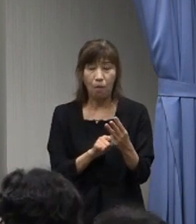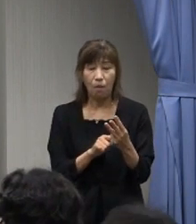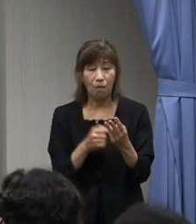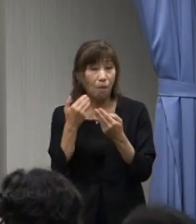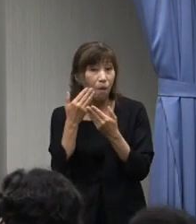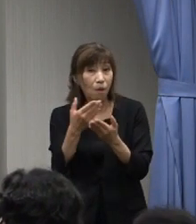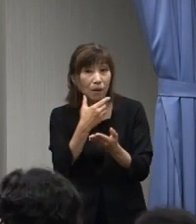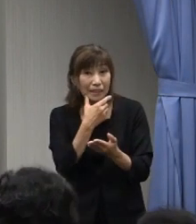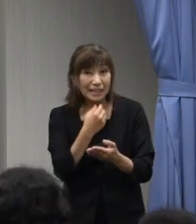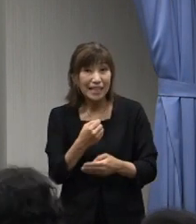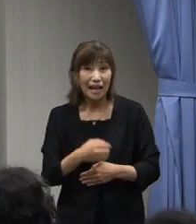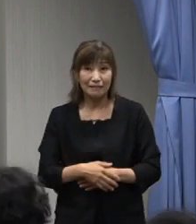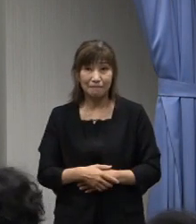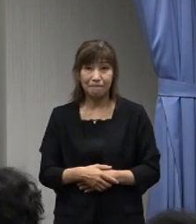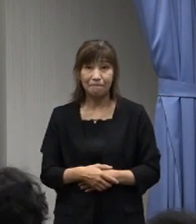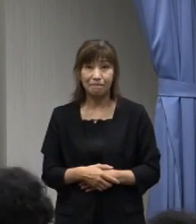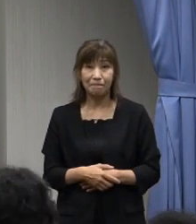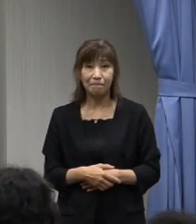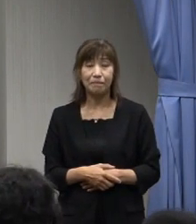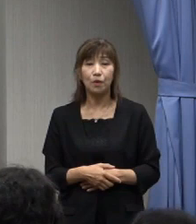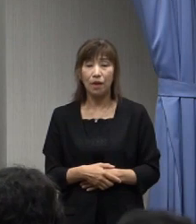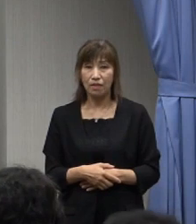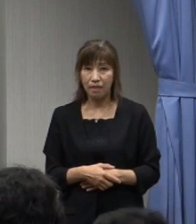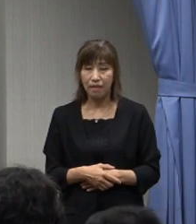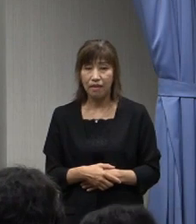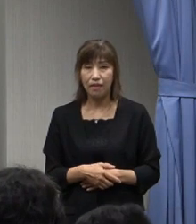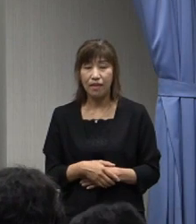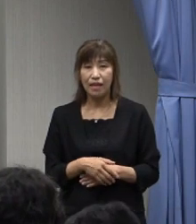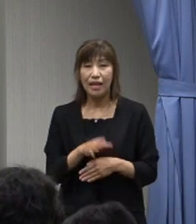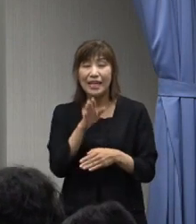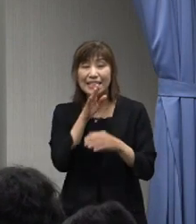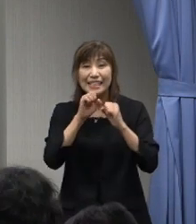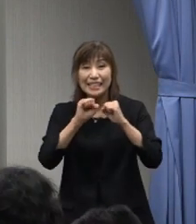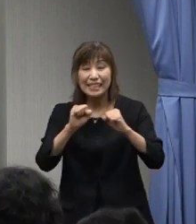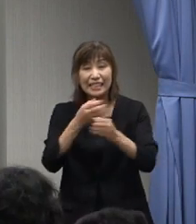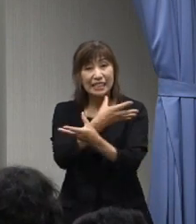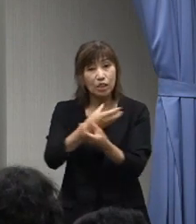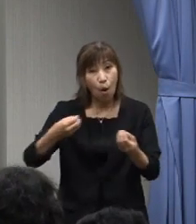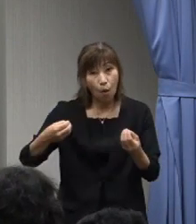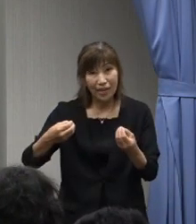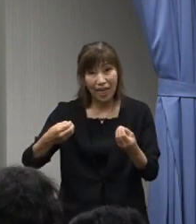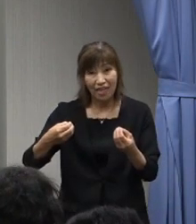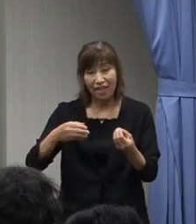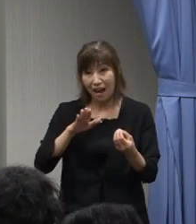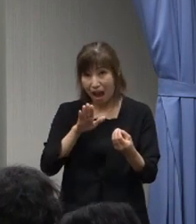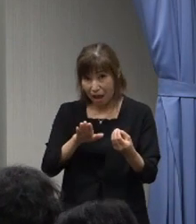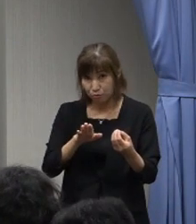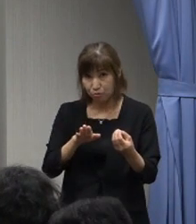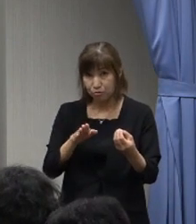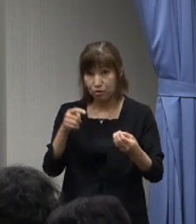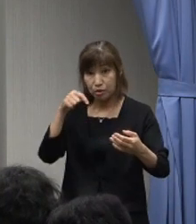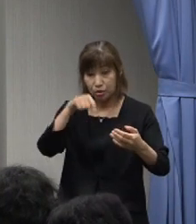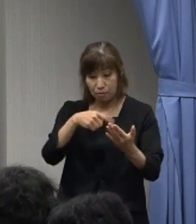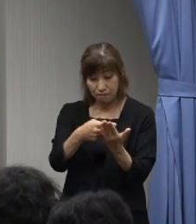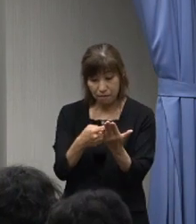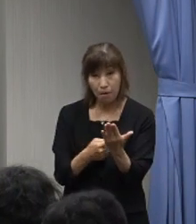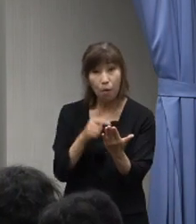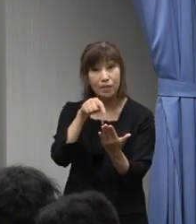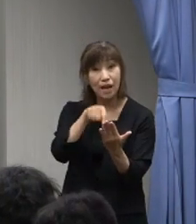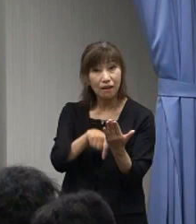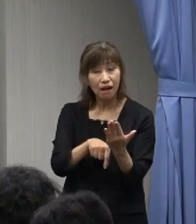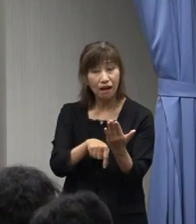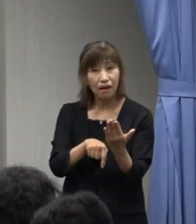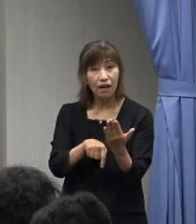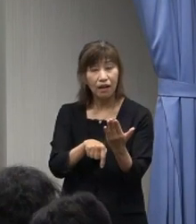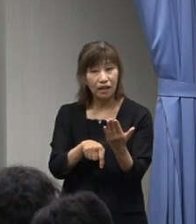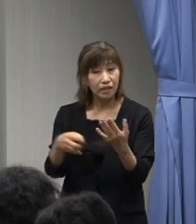ども、それで実施協定がありますけれども、この中でですね、そういった意見を踏